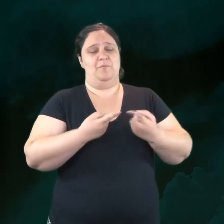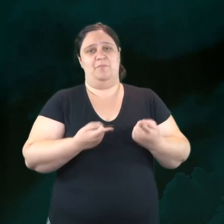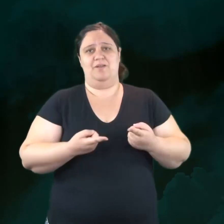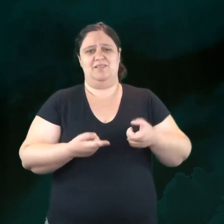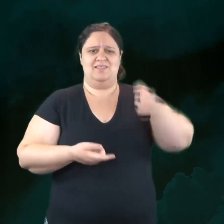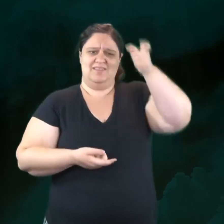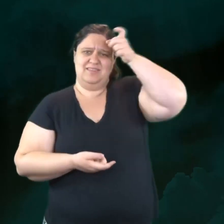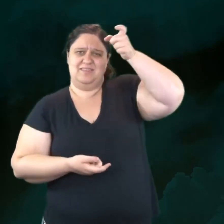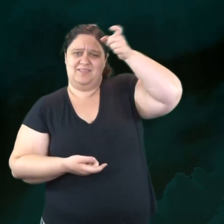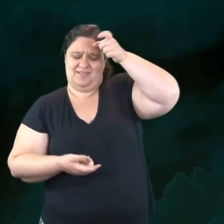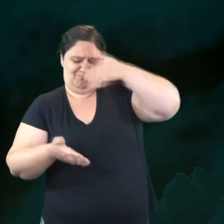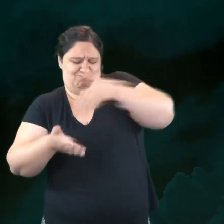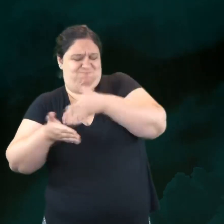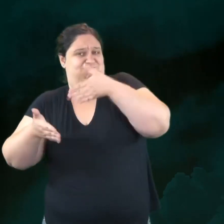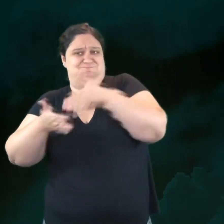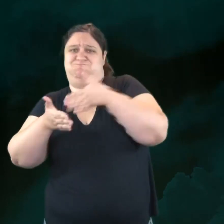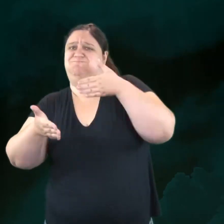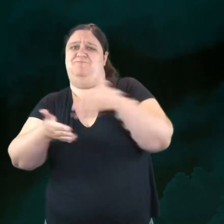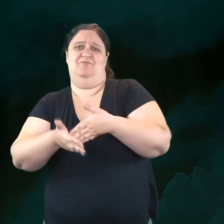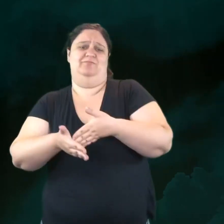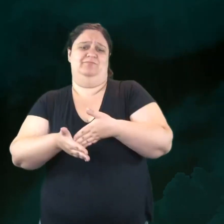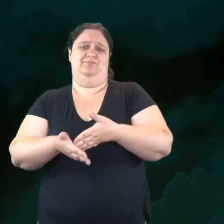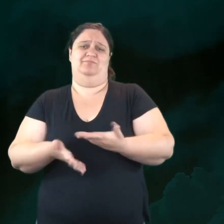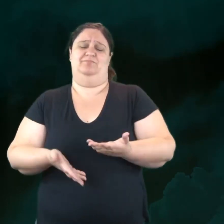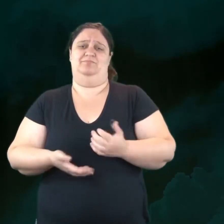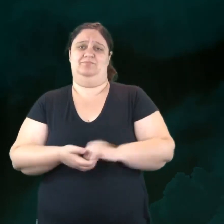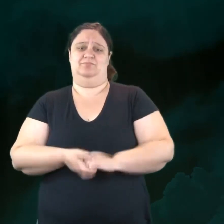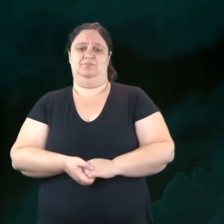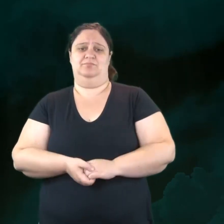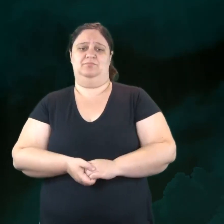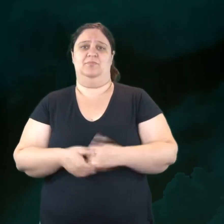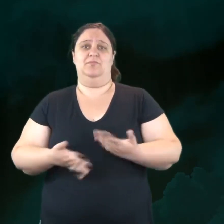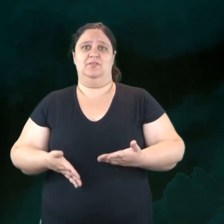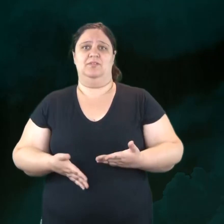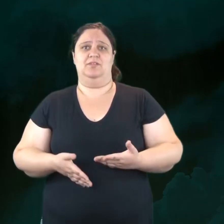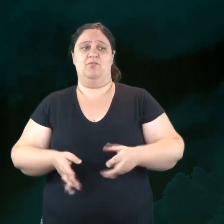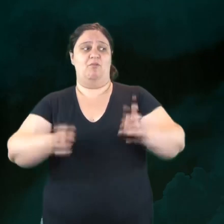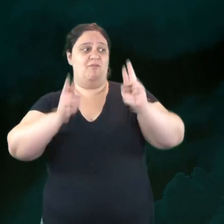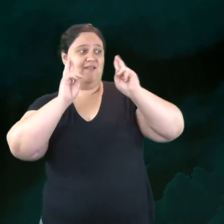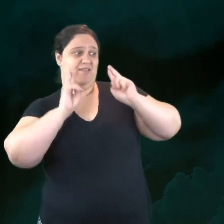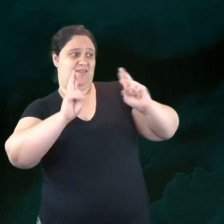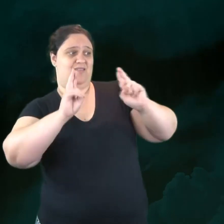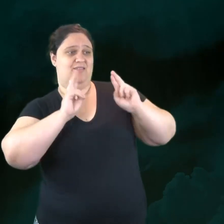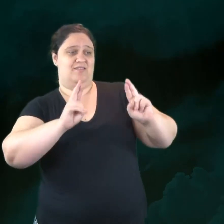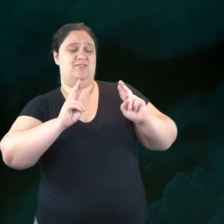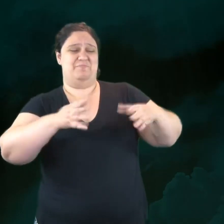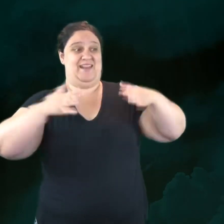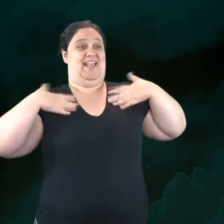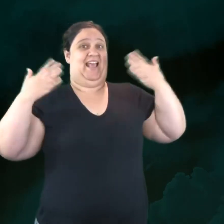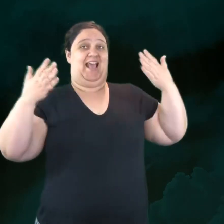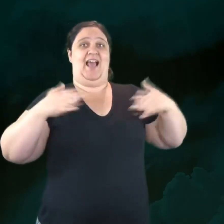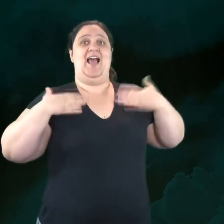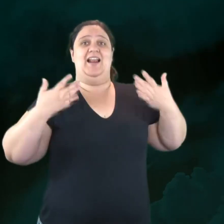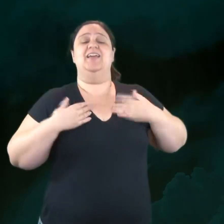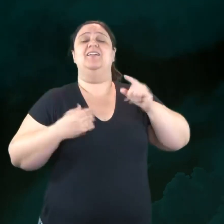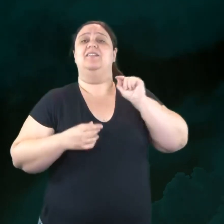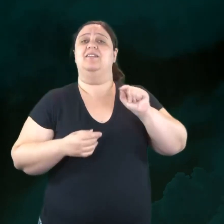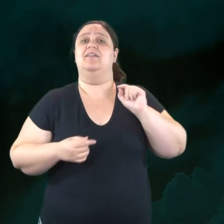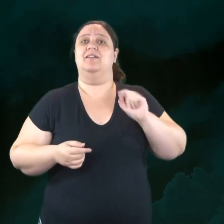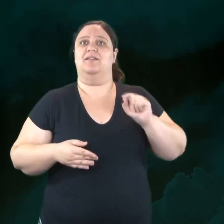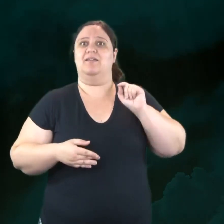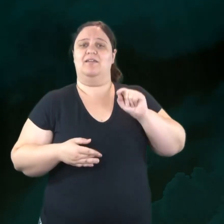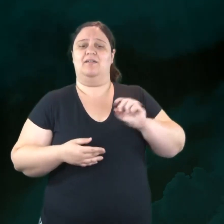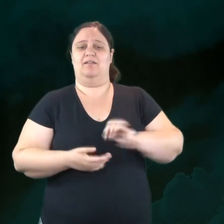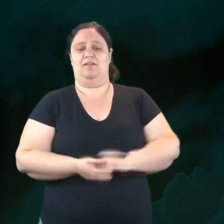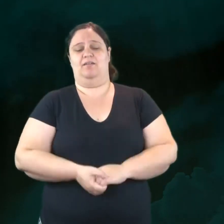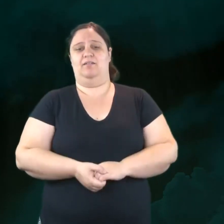Satanás nos barrou o caminho. Pois quem é a nossa esperança, ou alegria, ou coroa em que